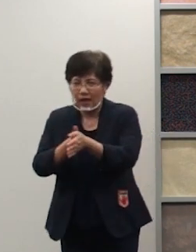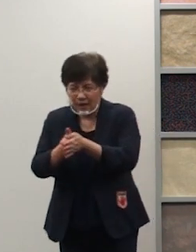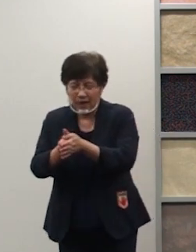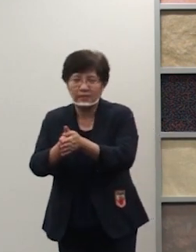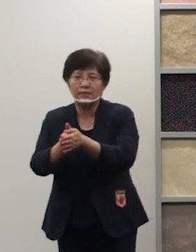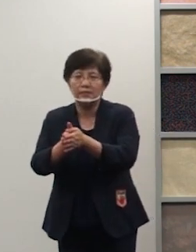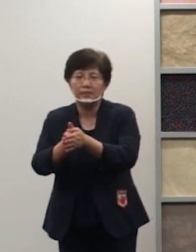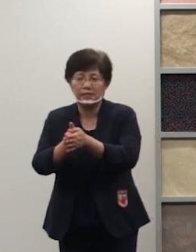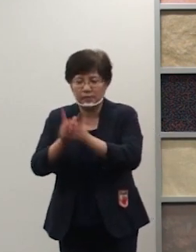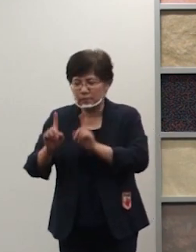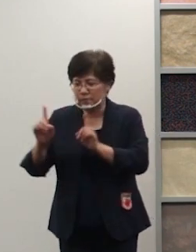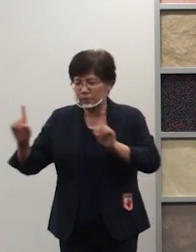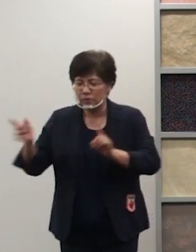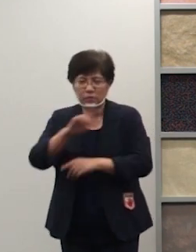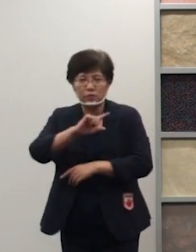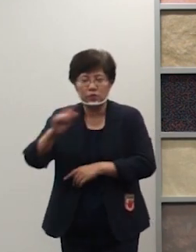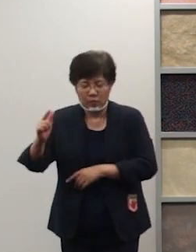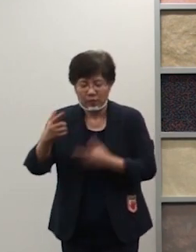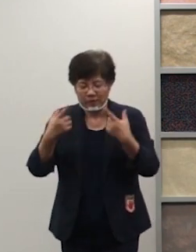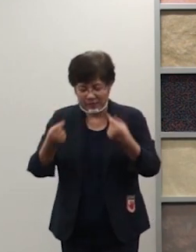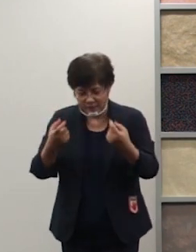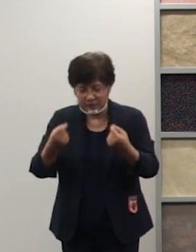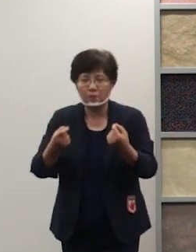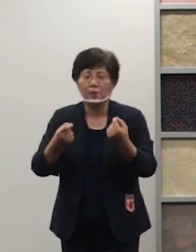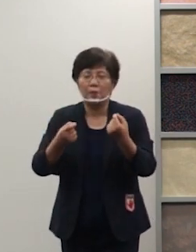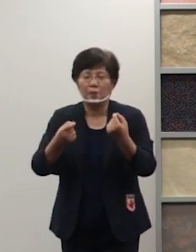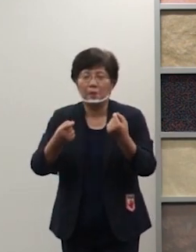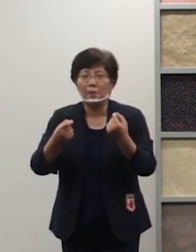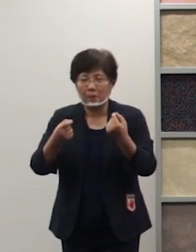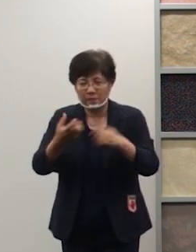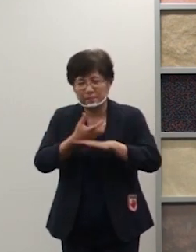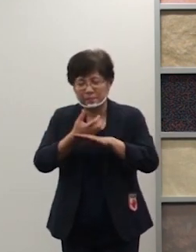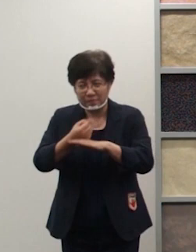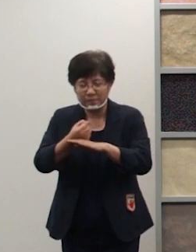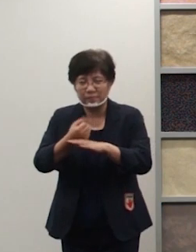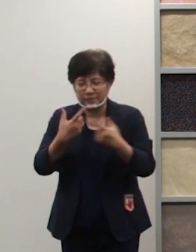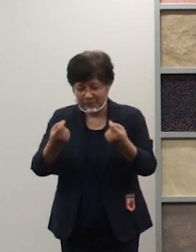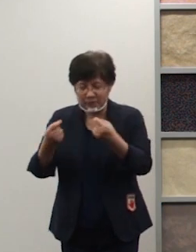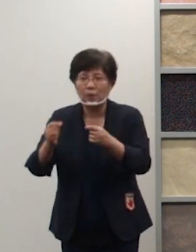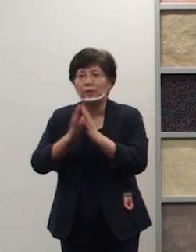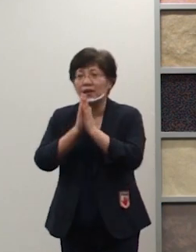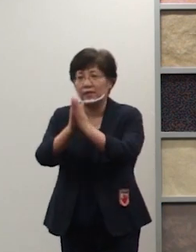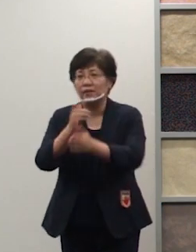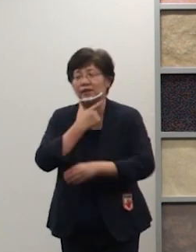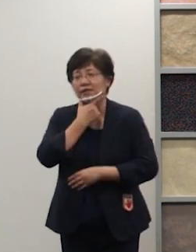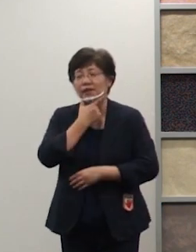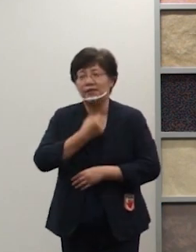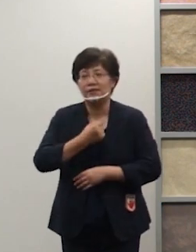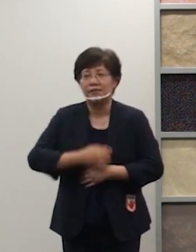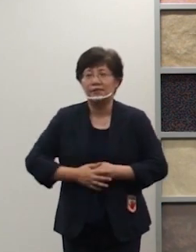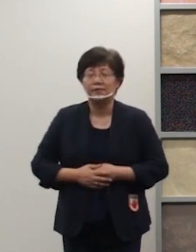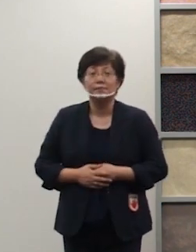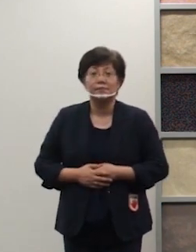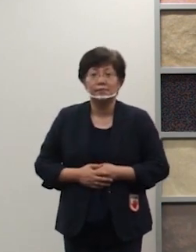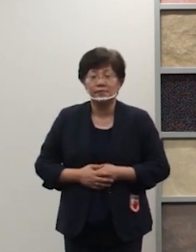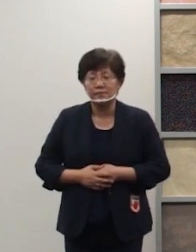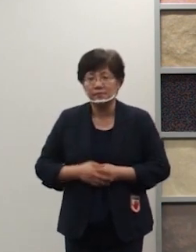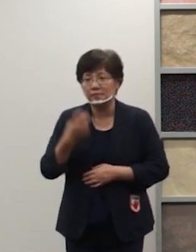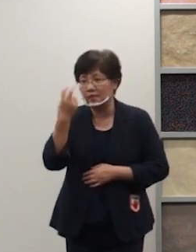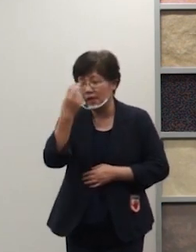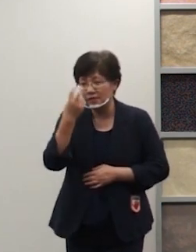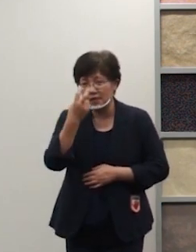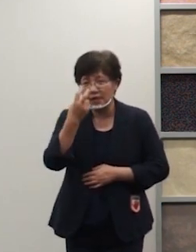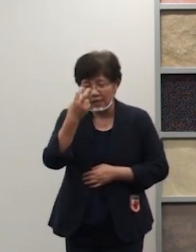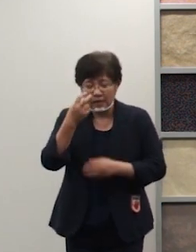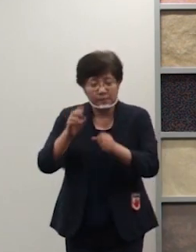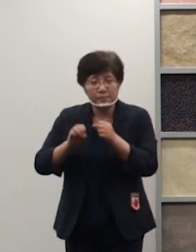な感染対策をぜひとも徹底して引き続き徹底をしていただきたいと思います。また感染確認アプリココ